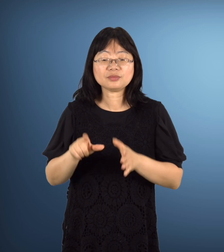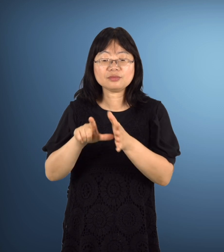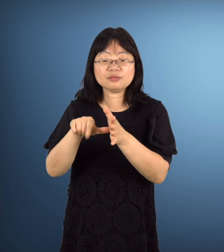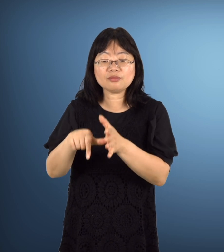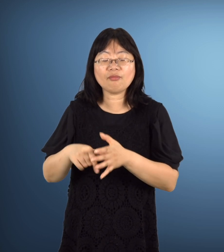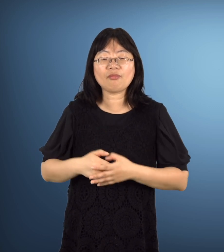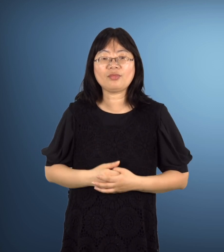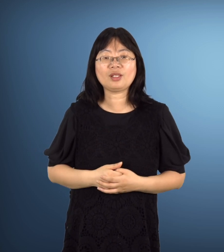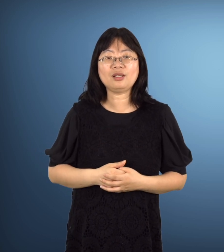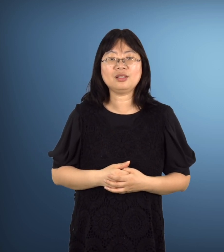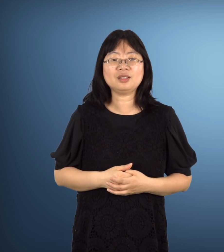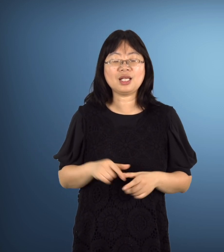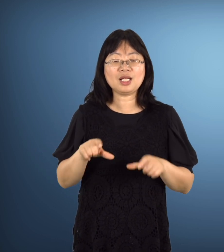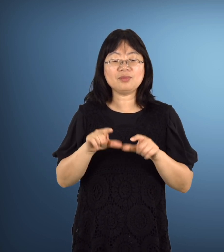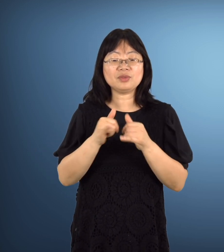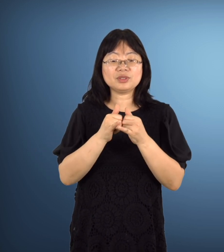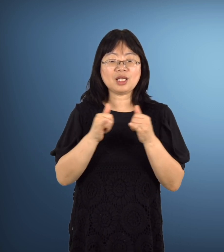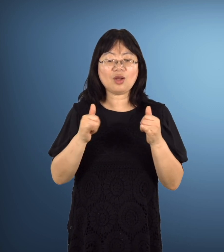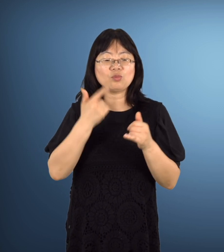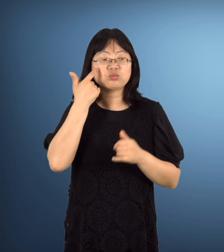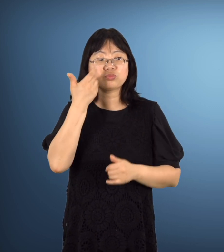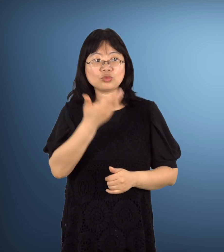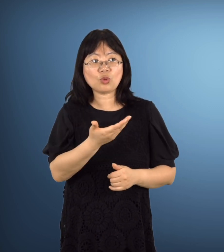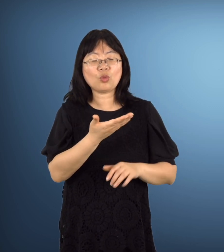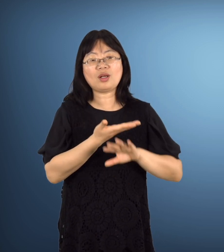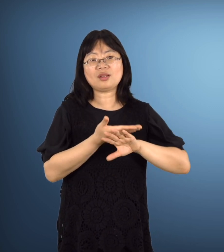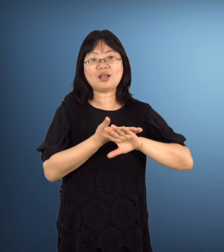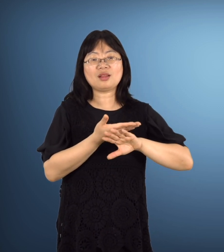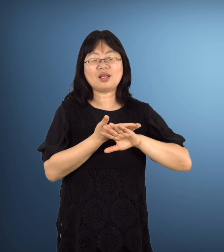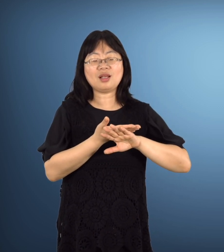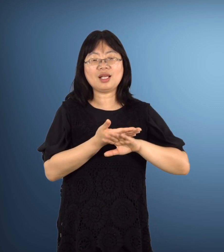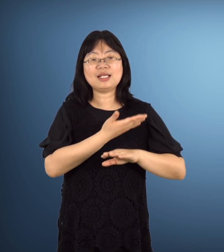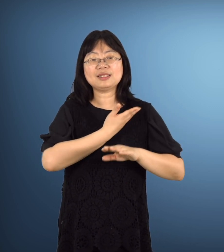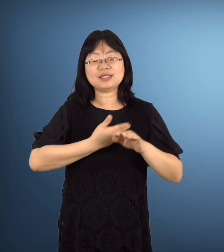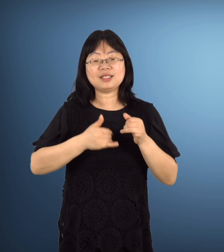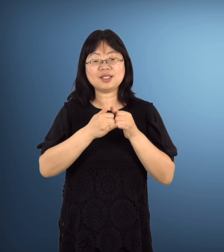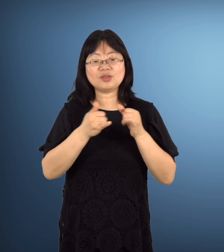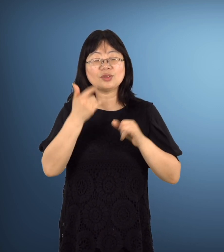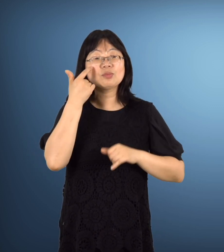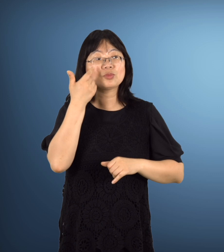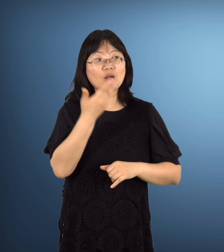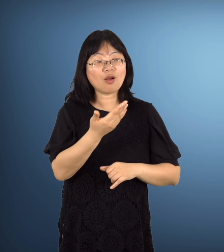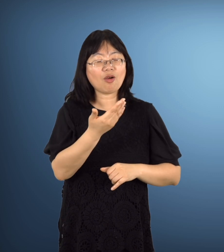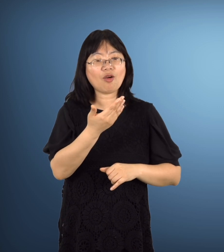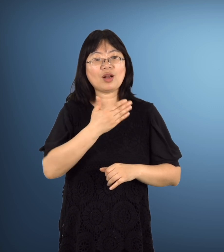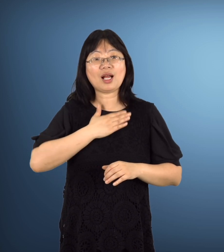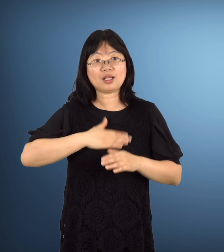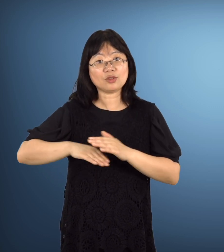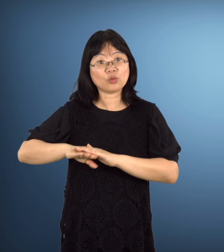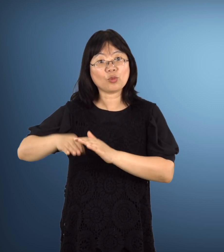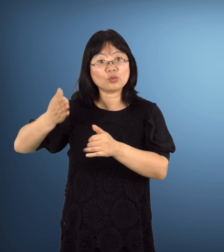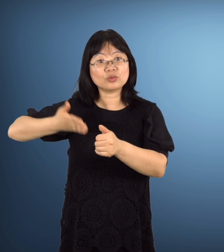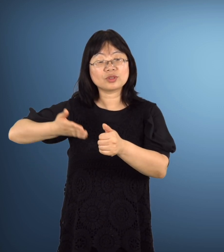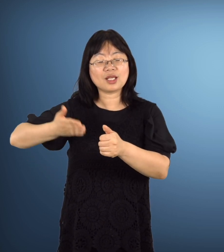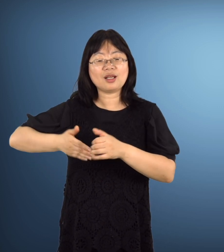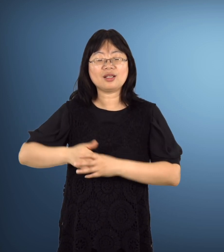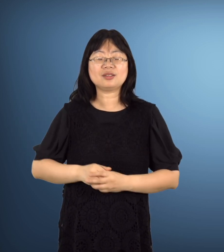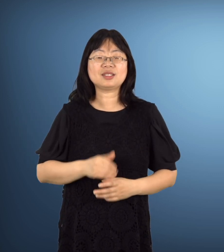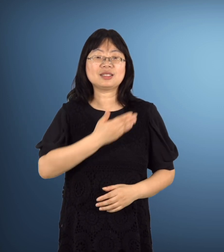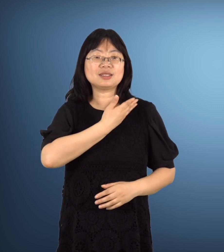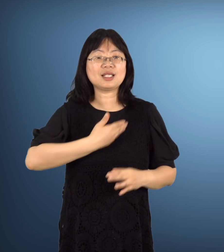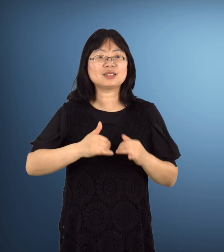이때 일반 사람들이 물었던 게 아니고 제자들이 물은 걸 염두에 두시기 바랍니다.